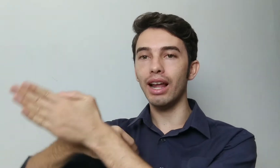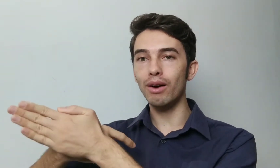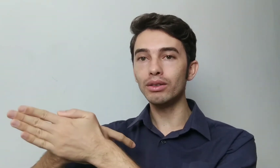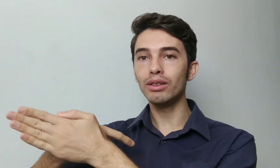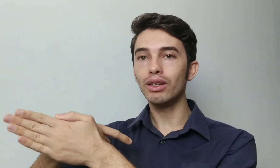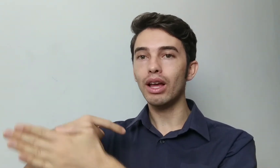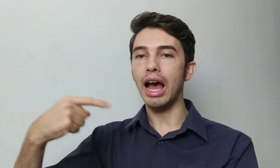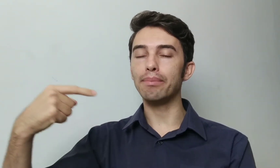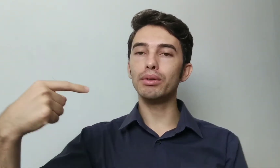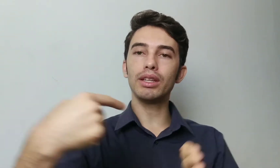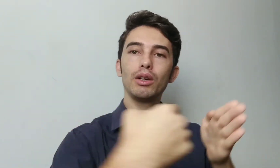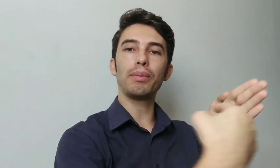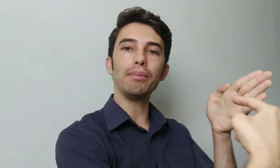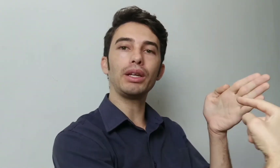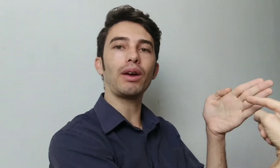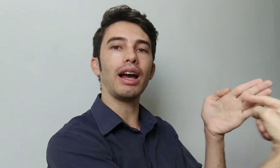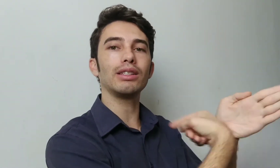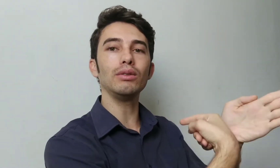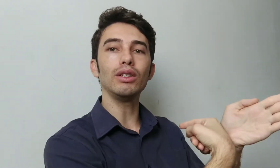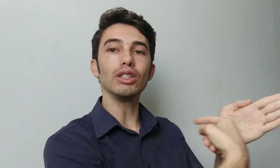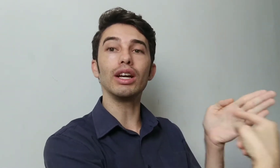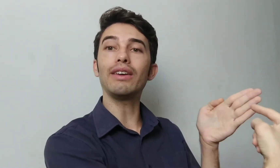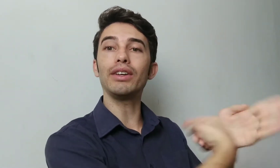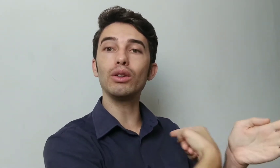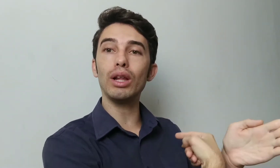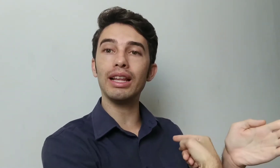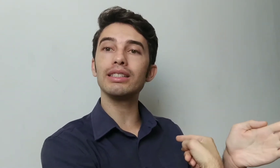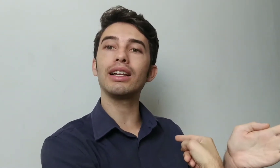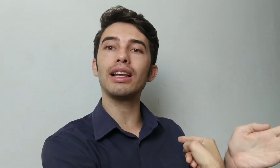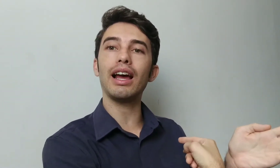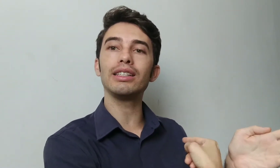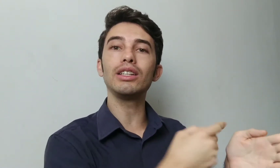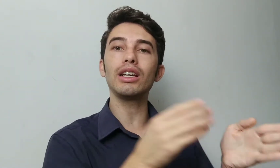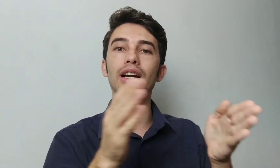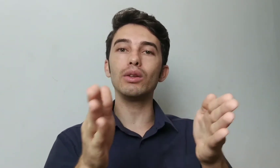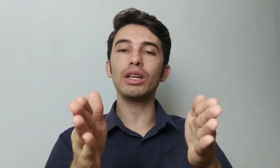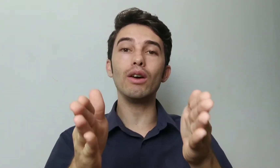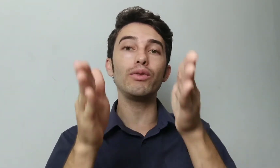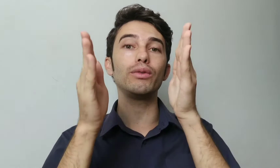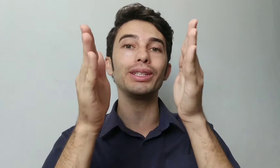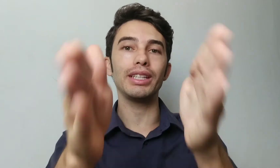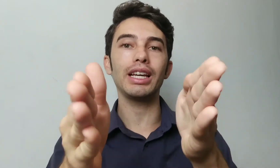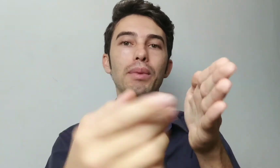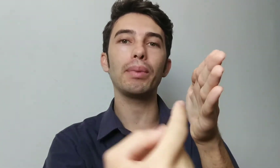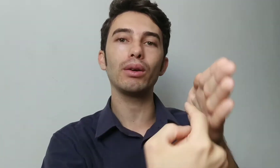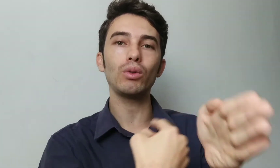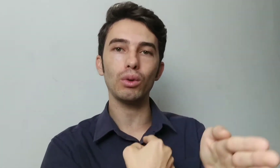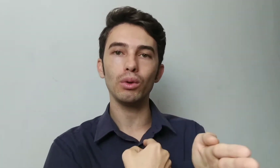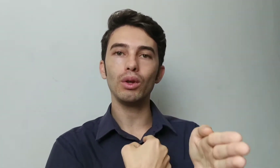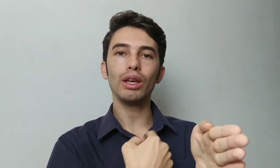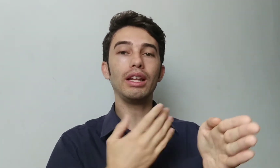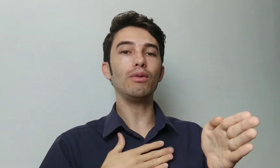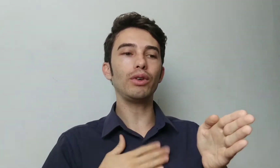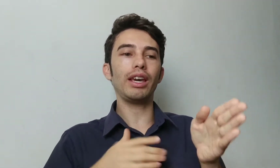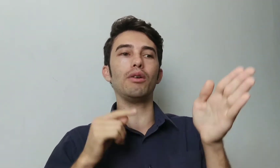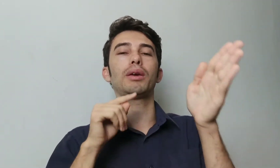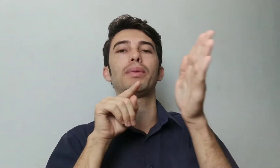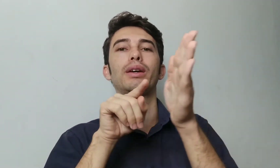sinal, apontando para mim no caso, só que vindo das laterais, indicando que não foi você que me perguntou. E não fui eu que perguntei